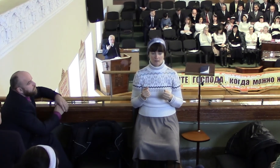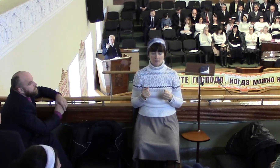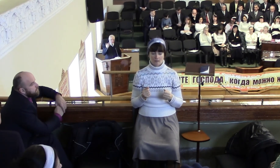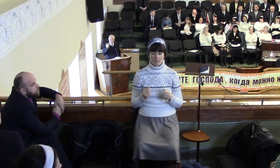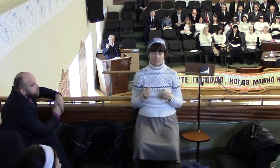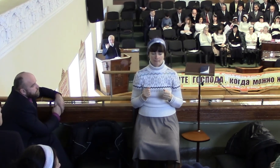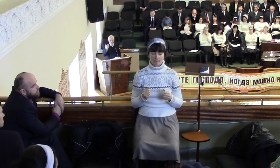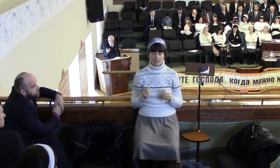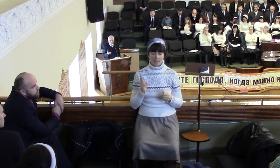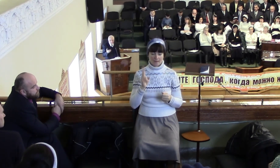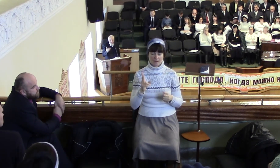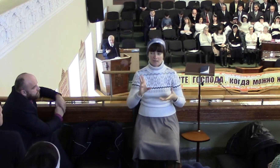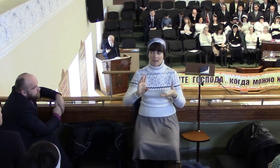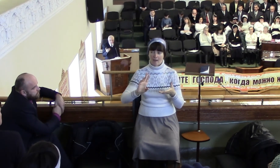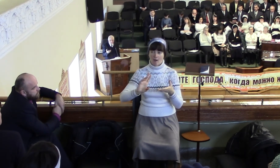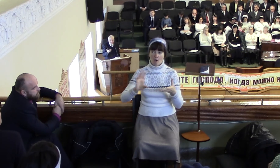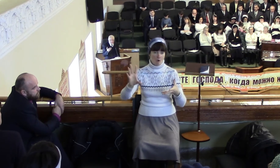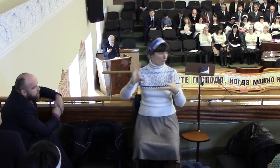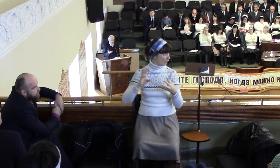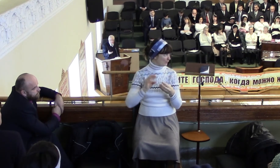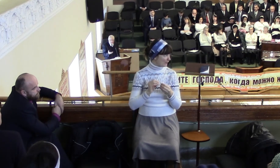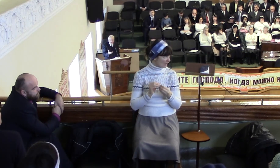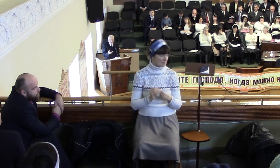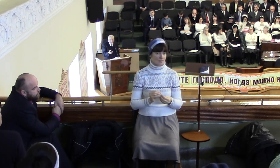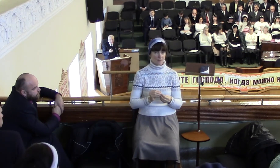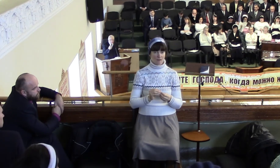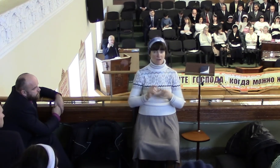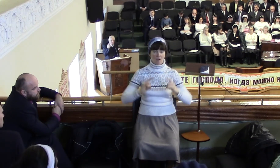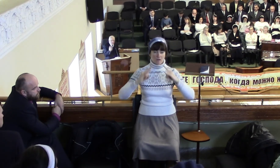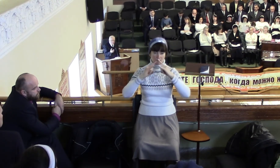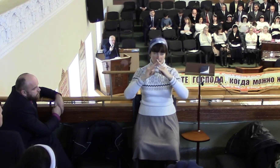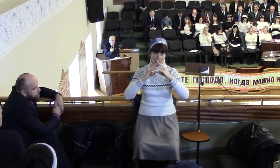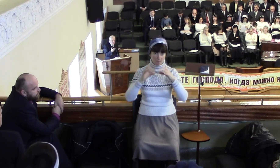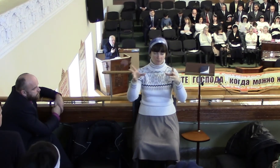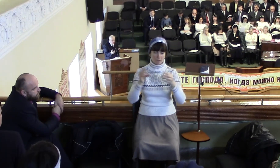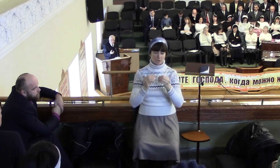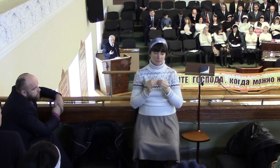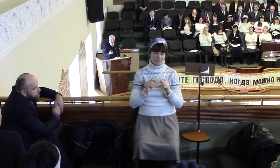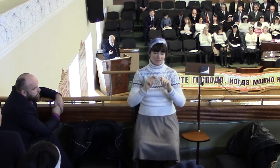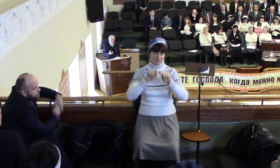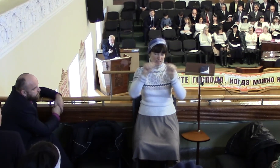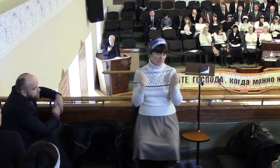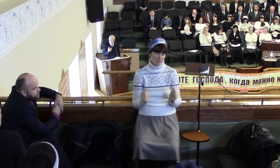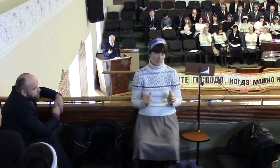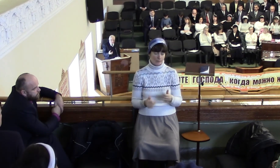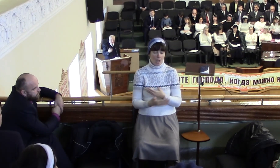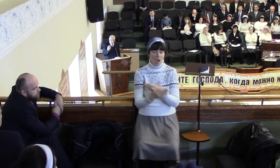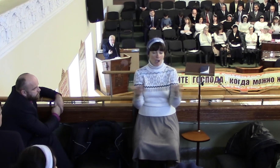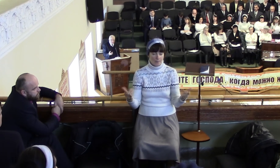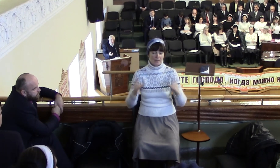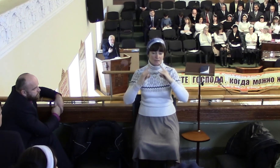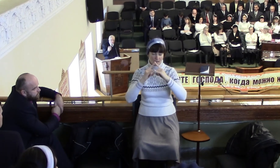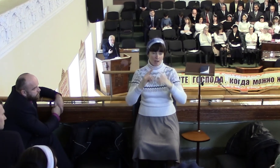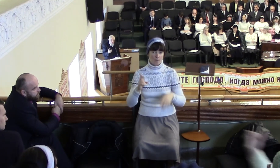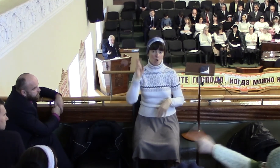неверным? Какая совместность храма Божия с идолами? Ибо вы храм Бога живого. Как сказал Бог,